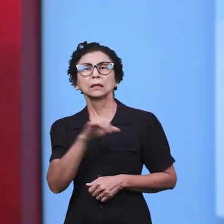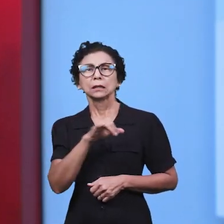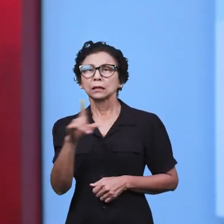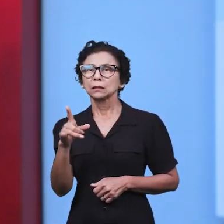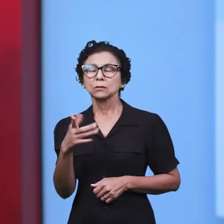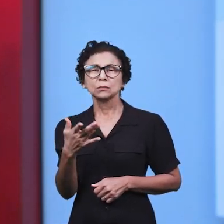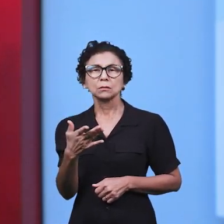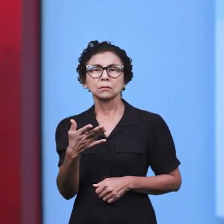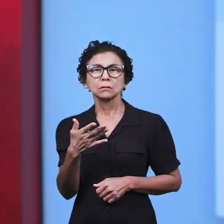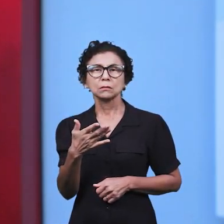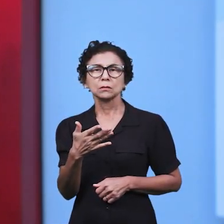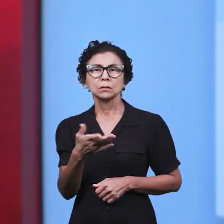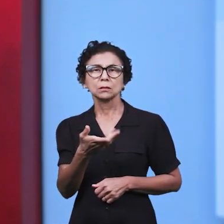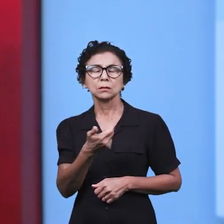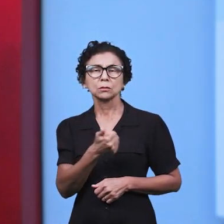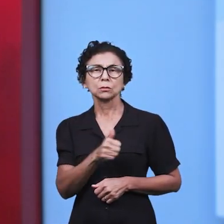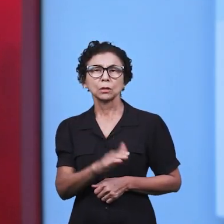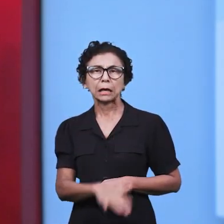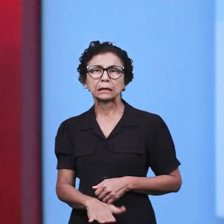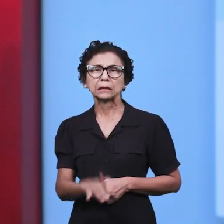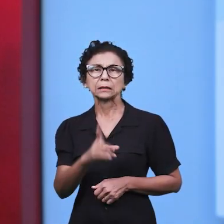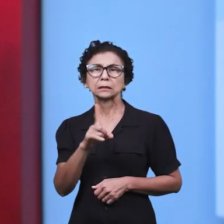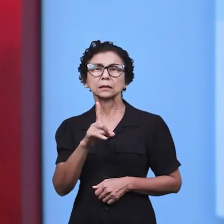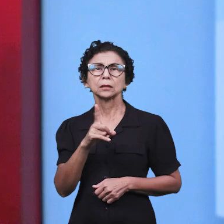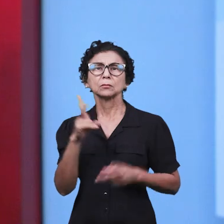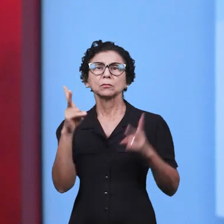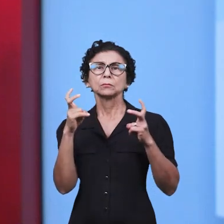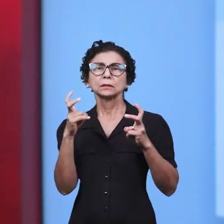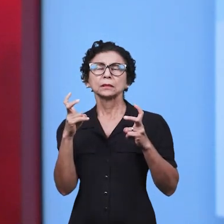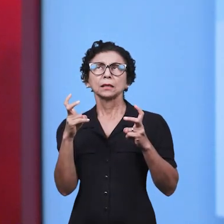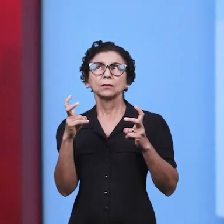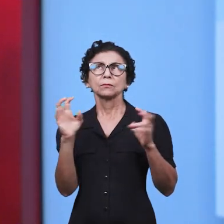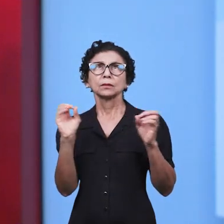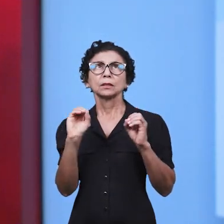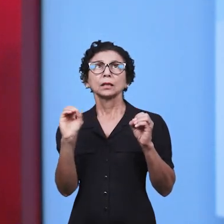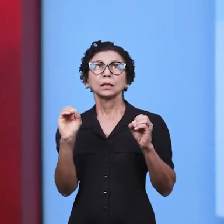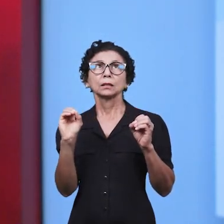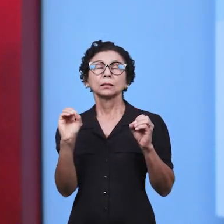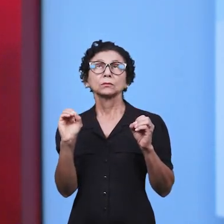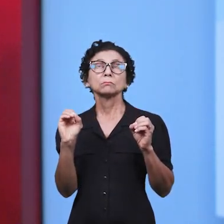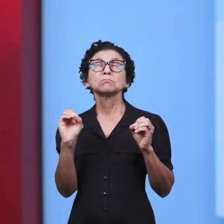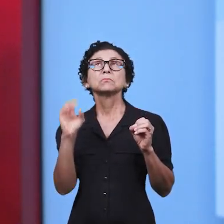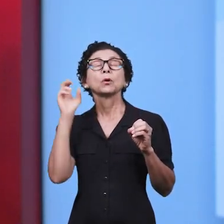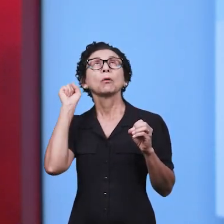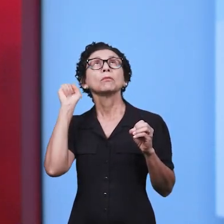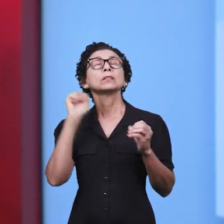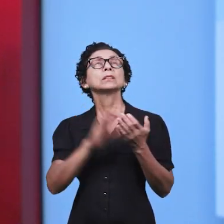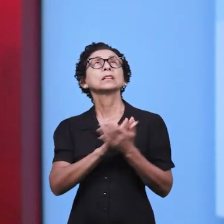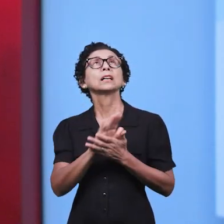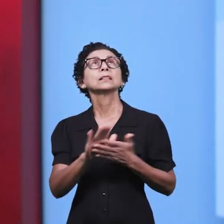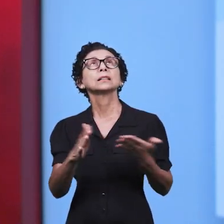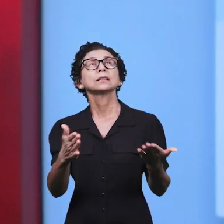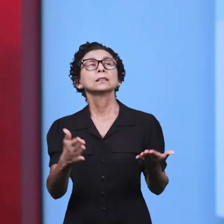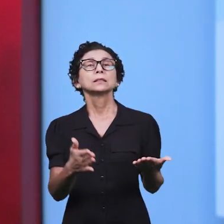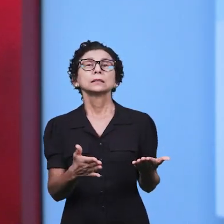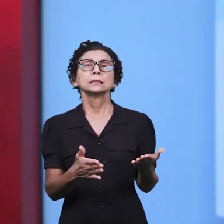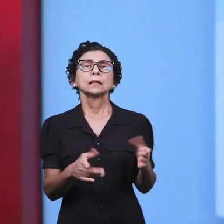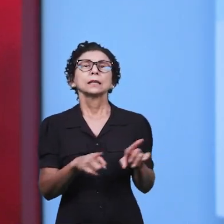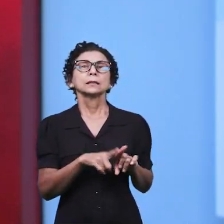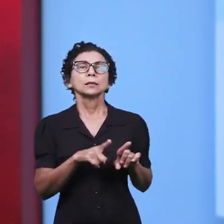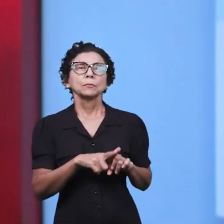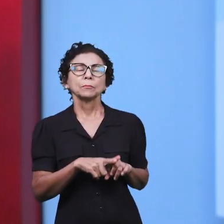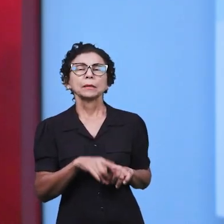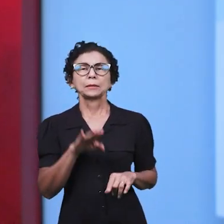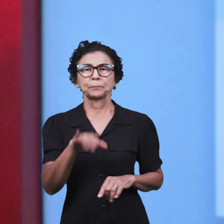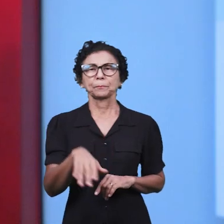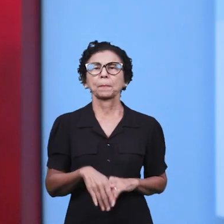esse tipo de resposta ao estímulo auditivo, deve ser sim investigado. Ou até mesmo uma criança que sempre que brinca cai